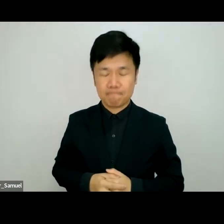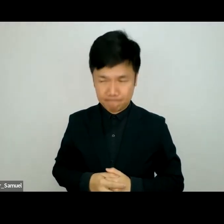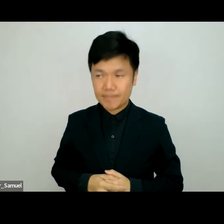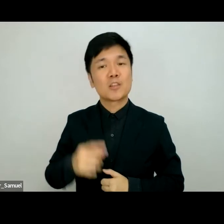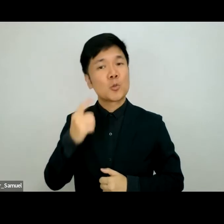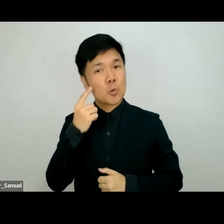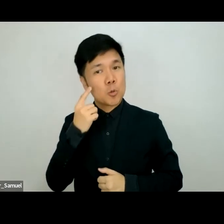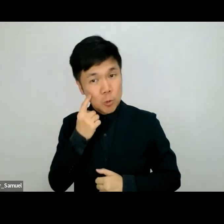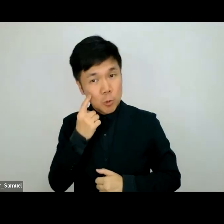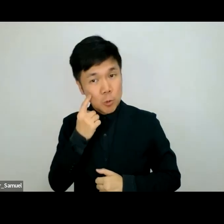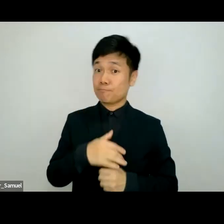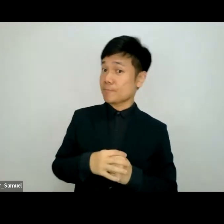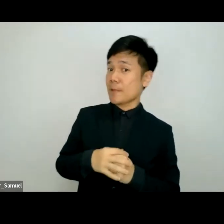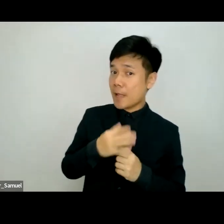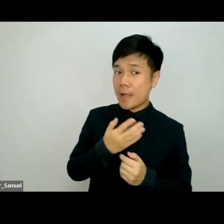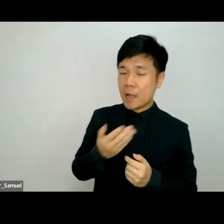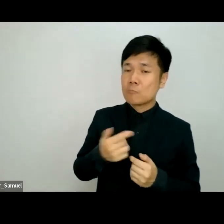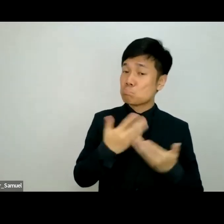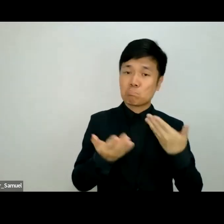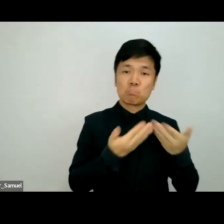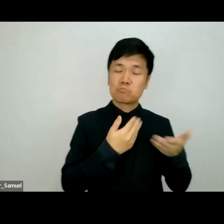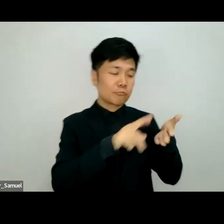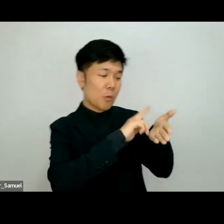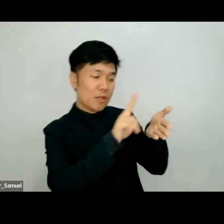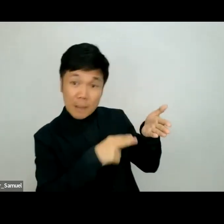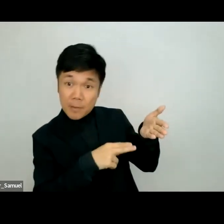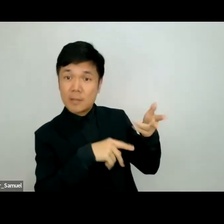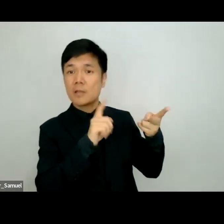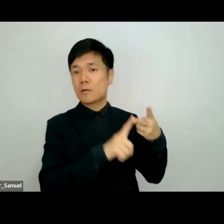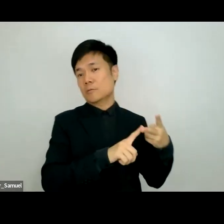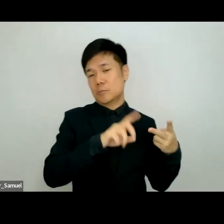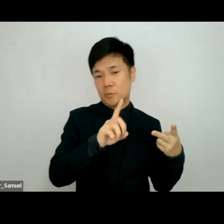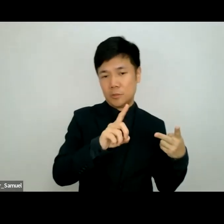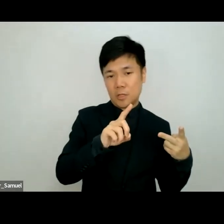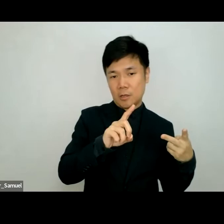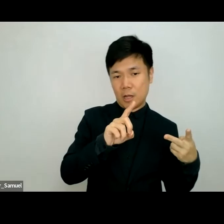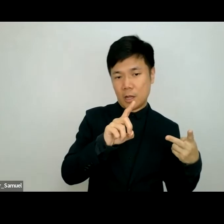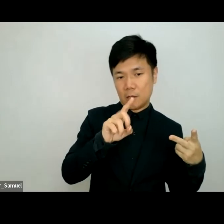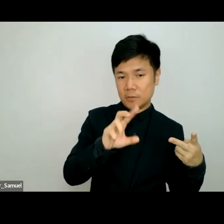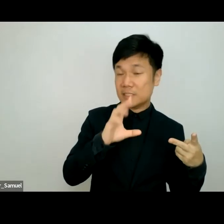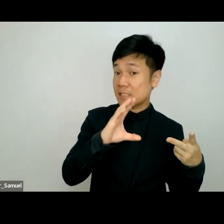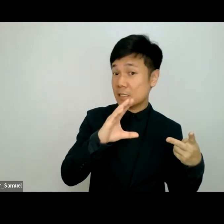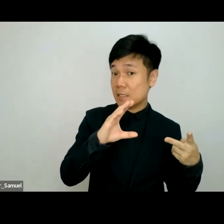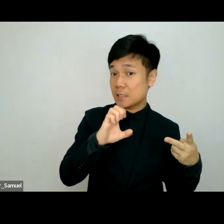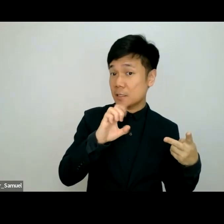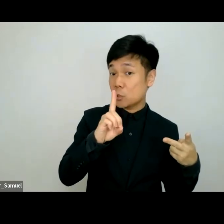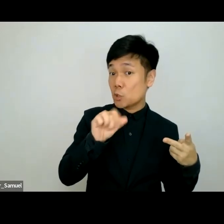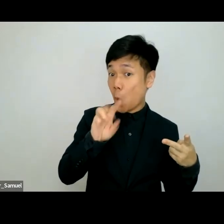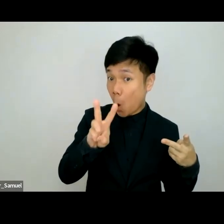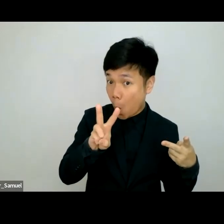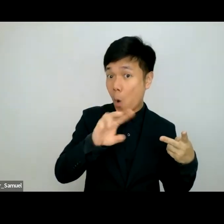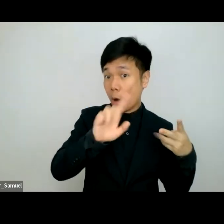On peut aussi considérer les conventions comme le CRPD